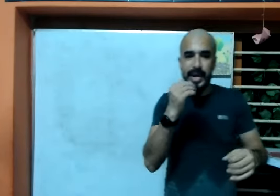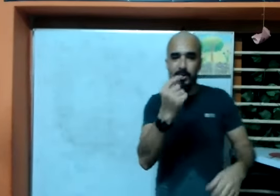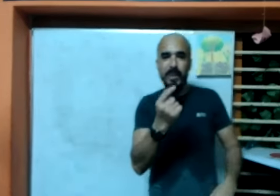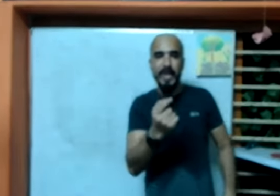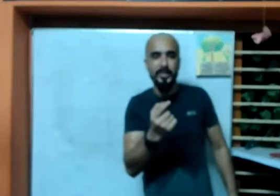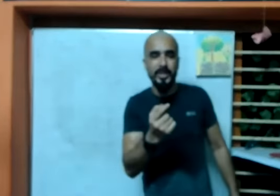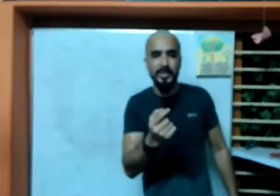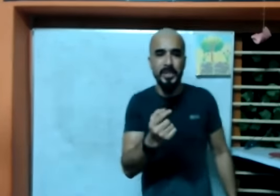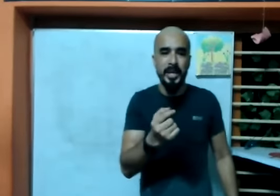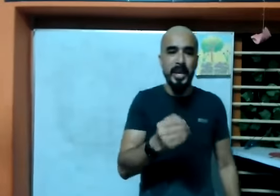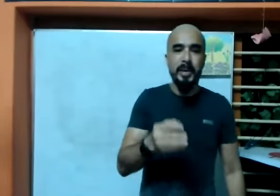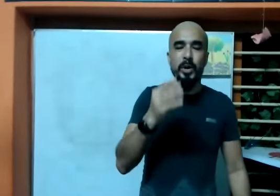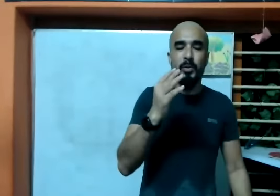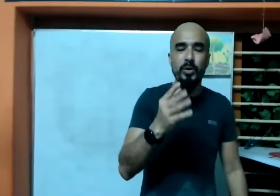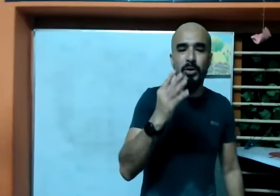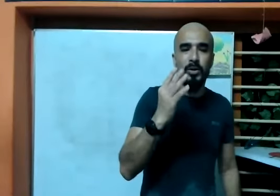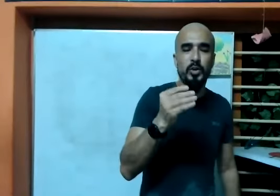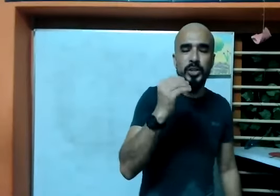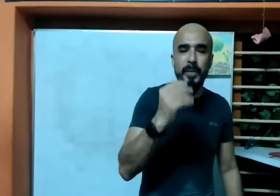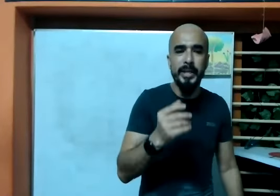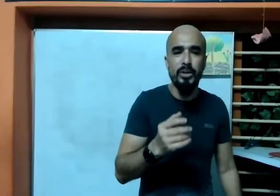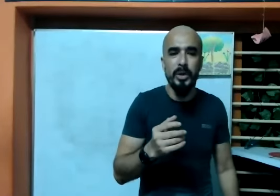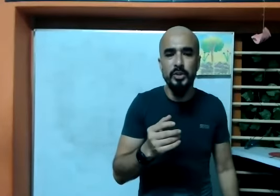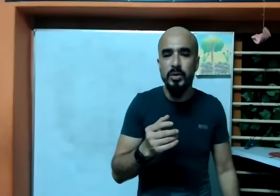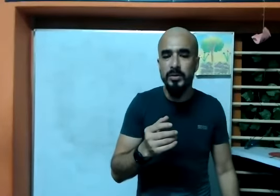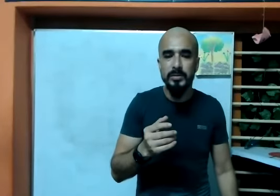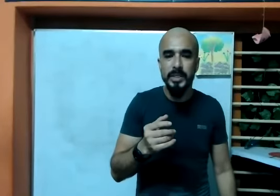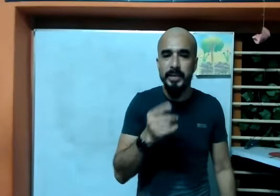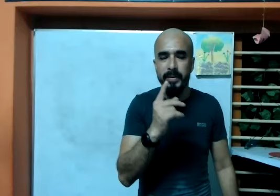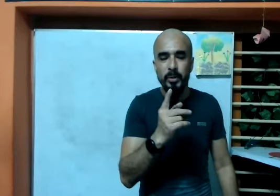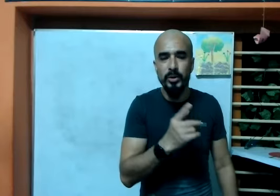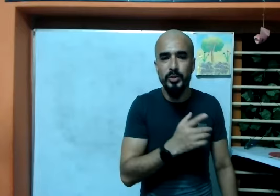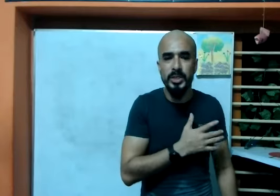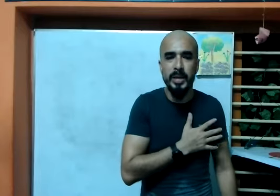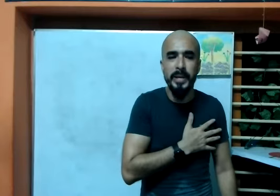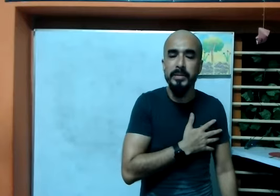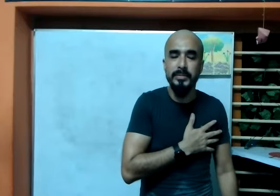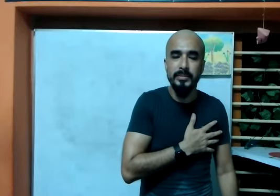দারুণ ভাবে কাজ করে যাচ্ছে এবং ওর ভুলগুলো শুধরাবে কি করে বলেন তো? কিভাবে ভুলগুলো শুধরে যাবে?